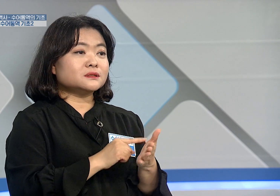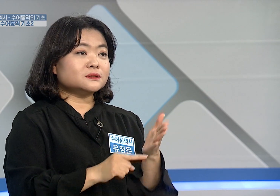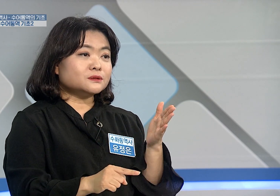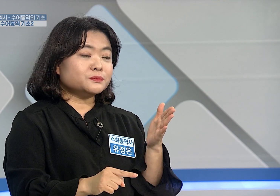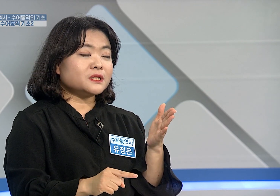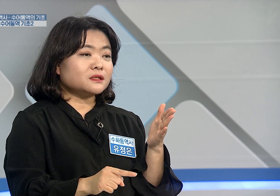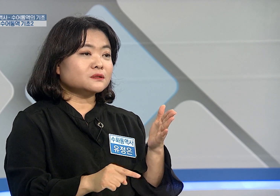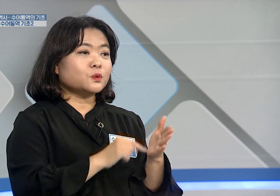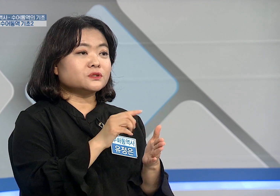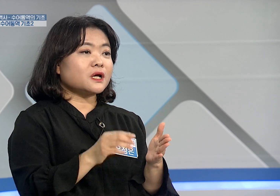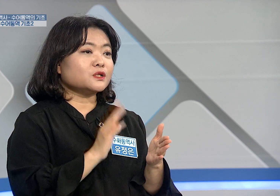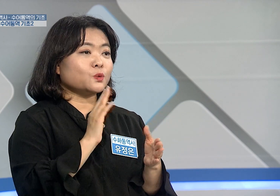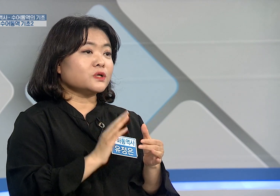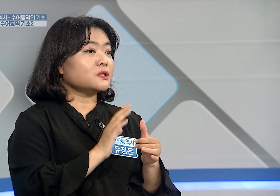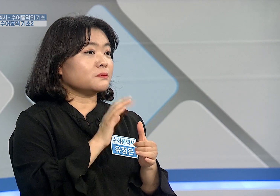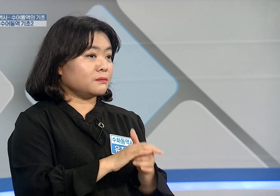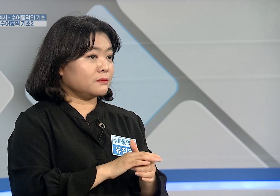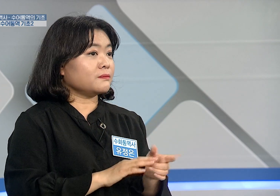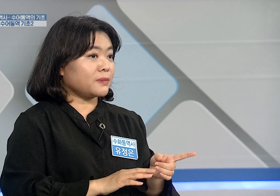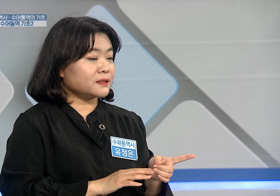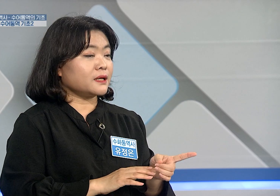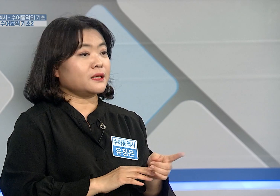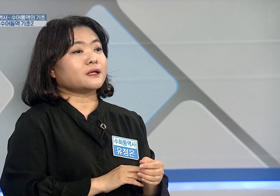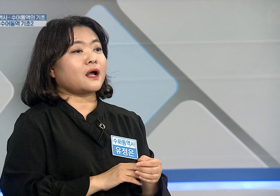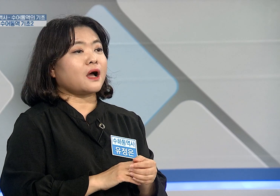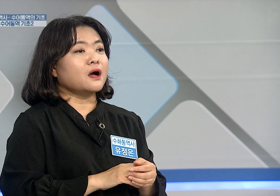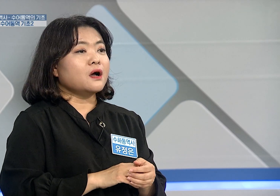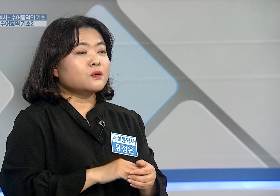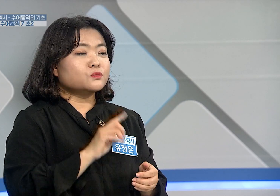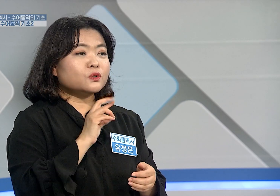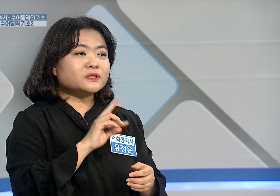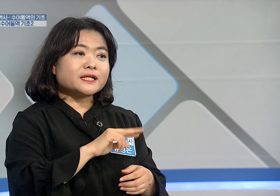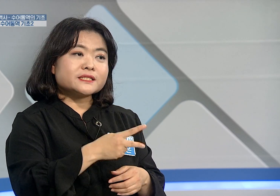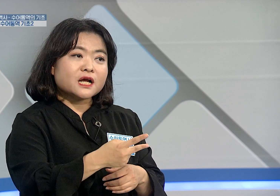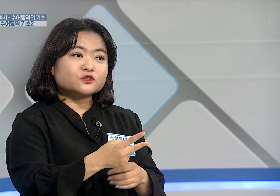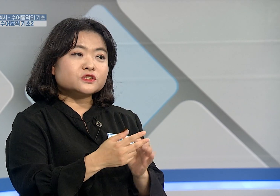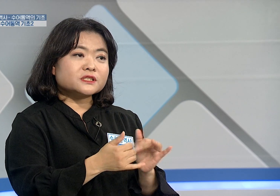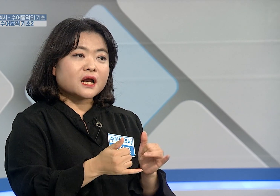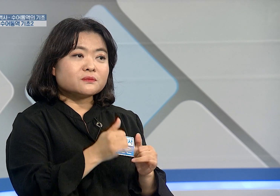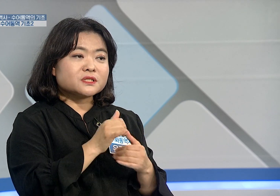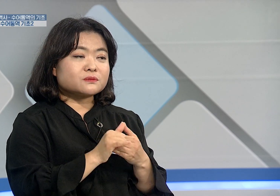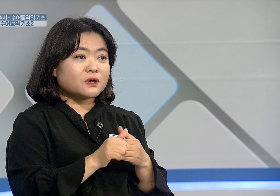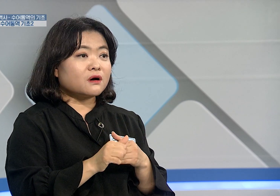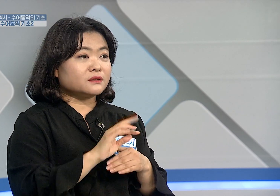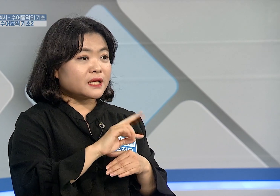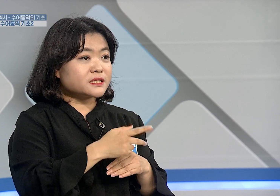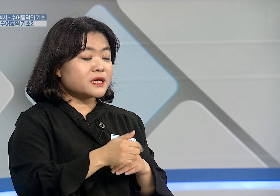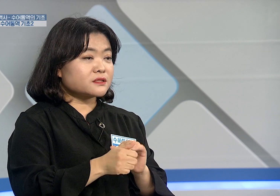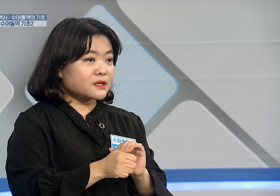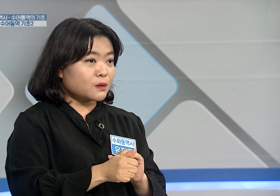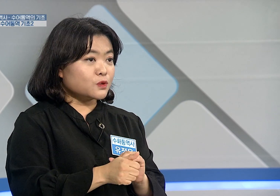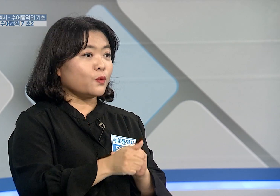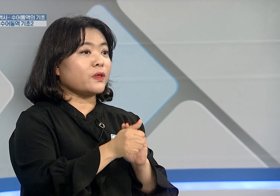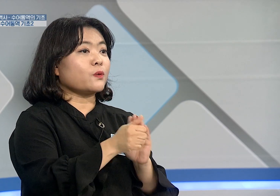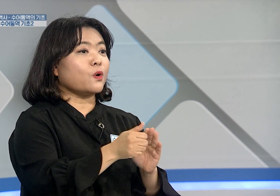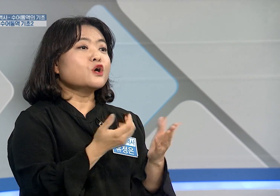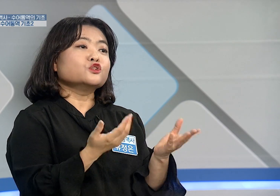그 피해는 고스란히 농인이 받아야 되니까 물론 대치할 수 있는 사람이 있으면 대치해서 사람을 보내고 쉴